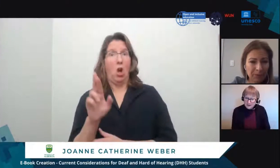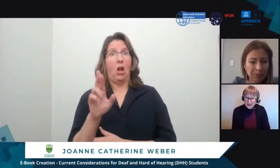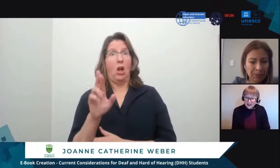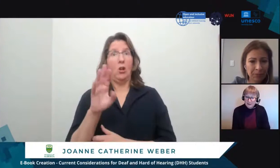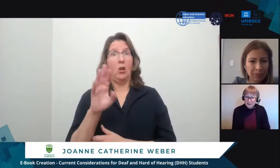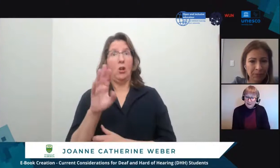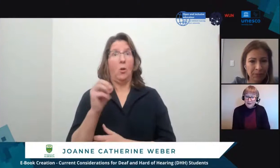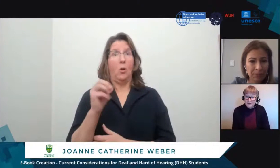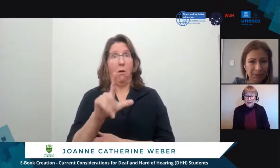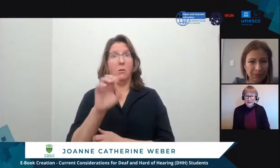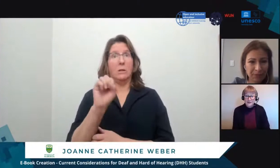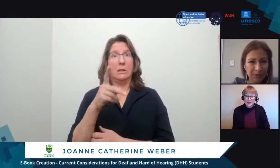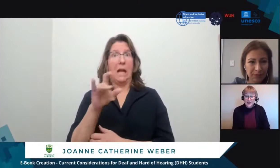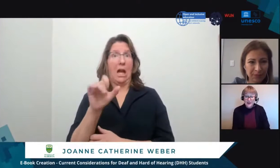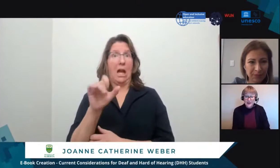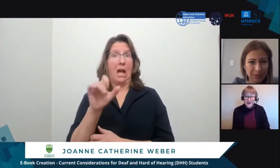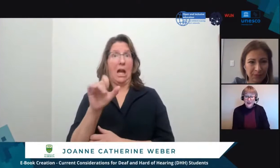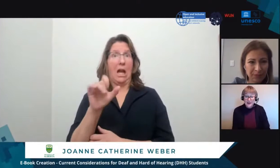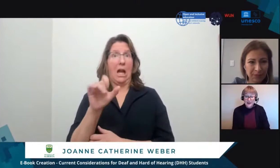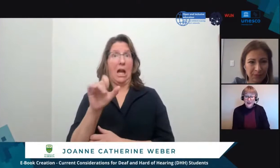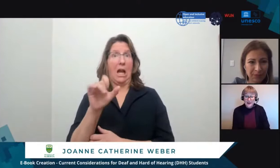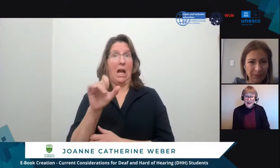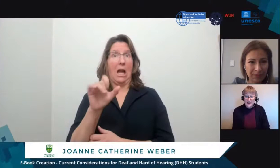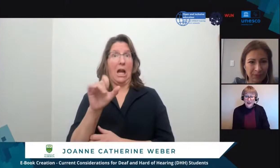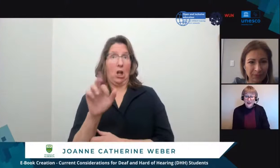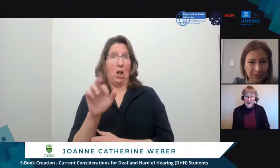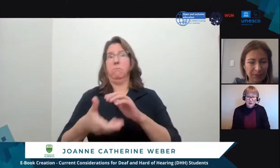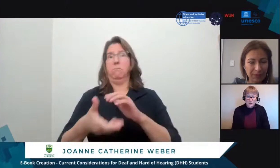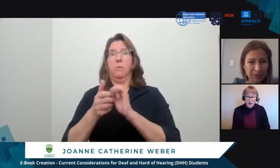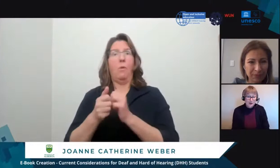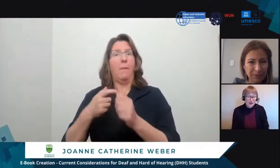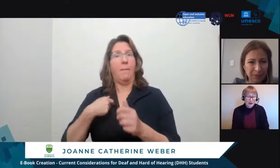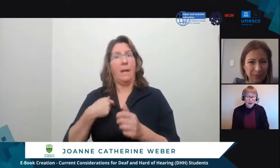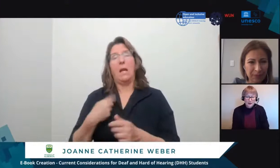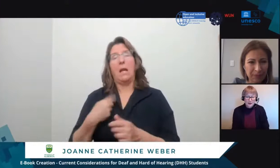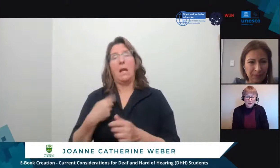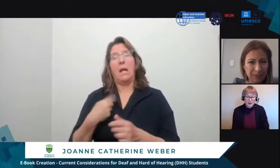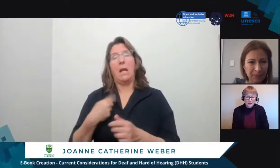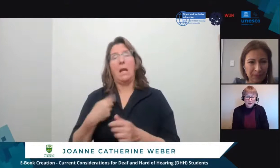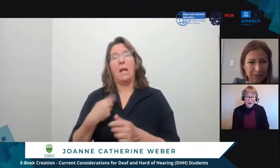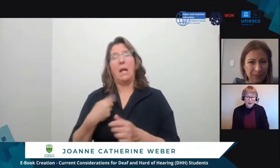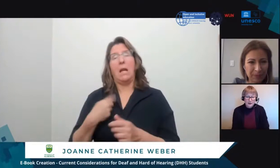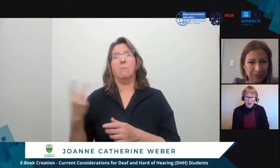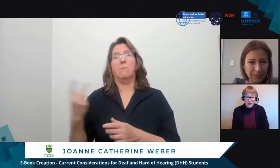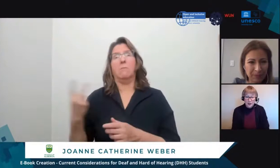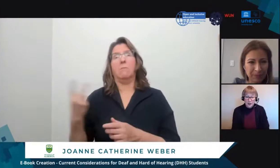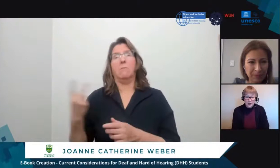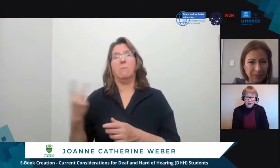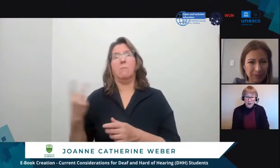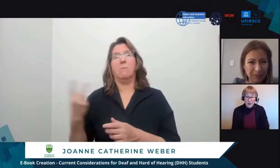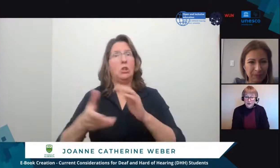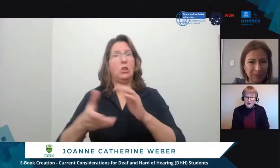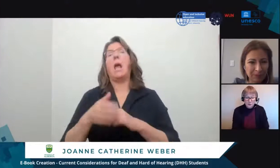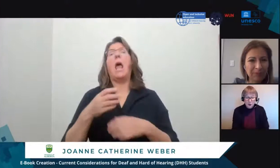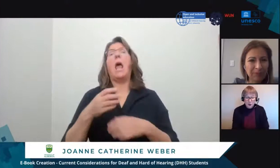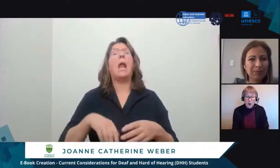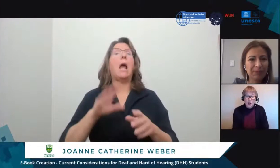estas relaciones y estamos tratando de asegurarnos de que tengamos estas opciones de lengua de señas para todas las comunidades